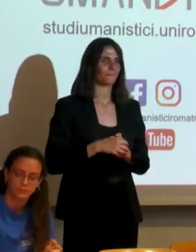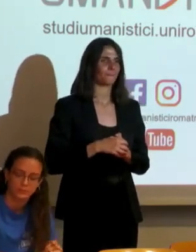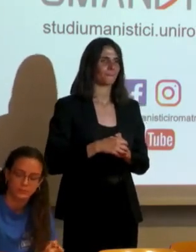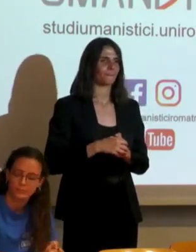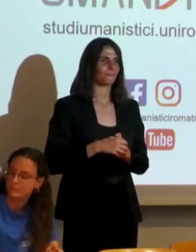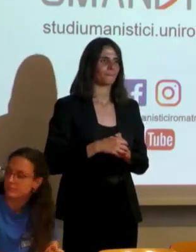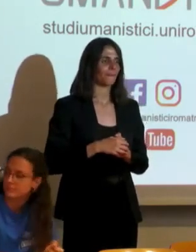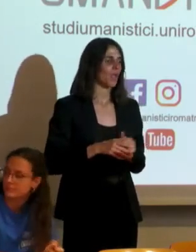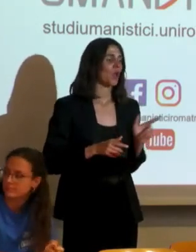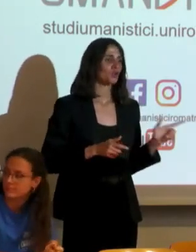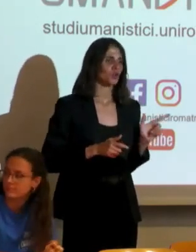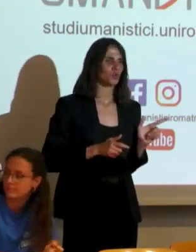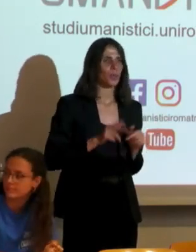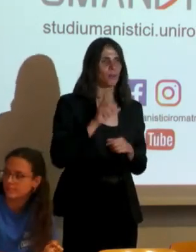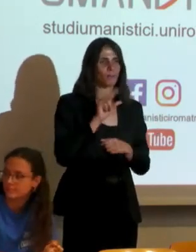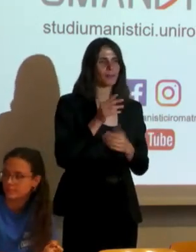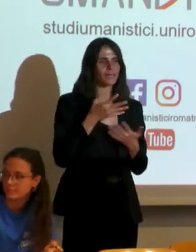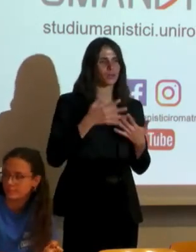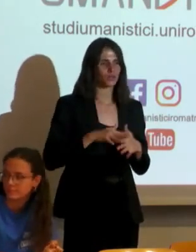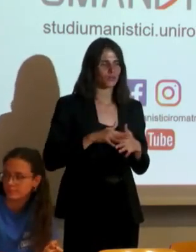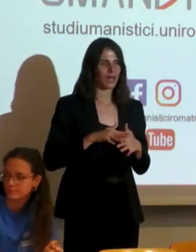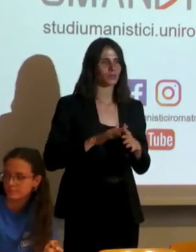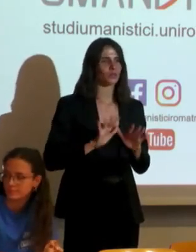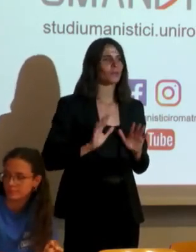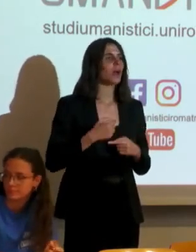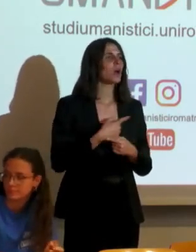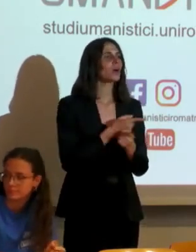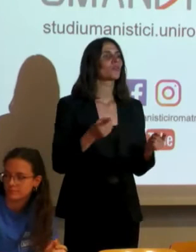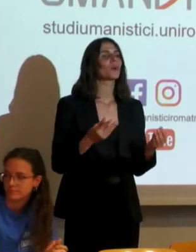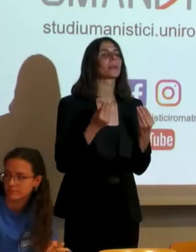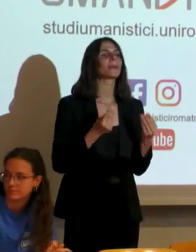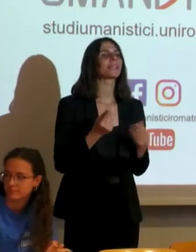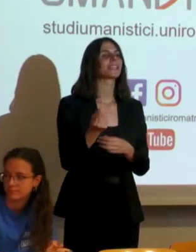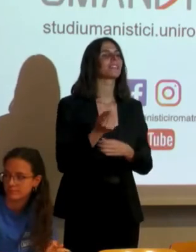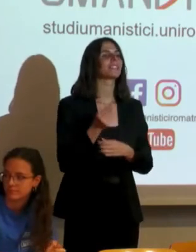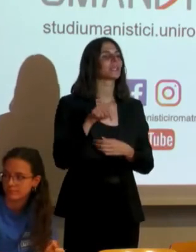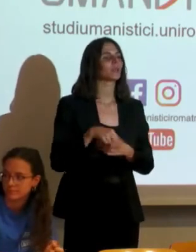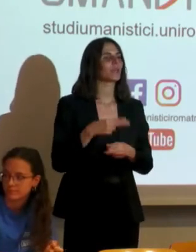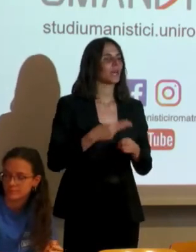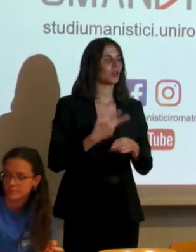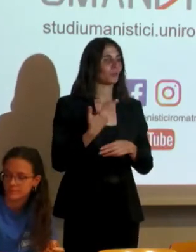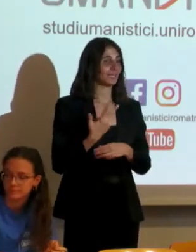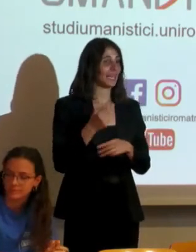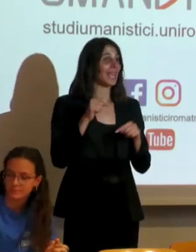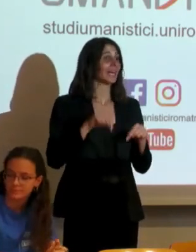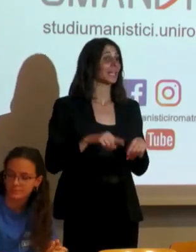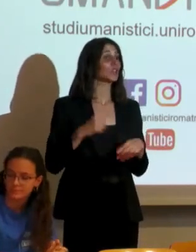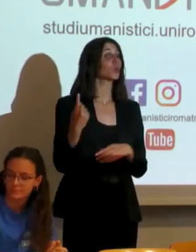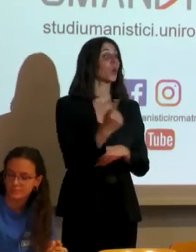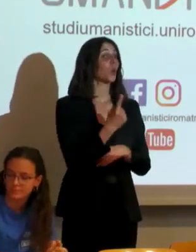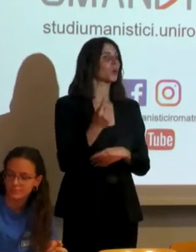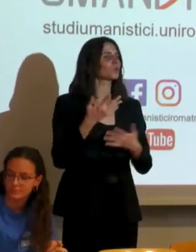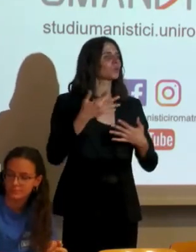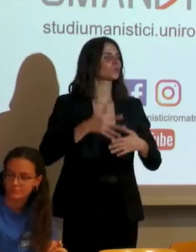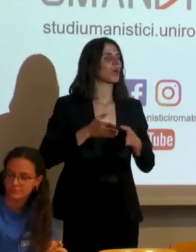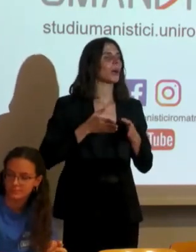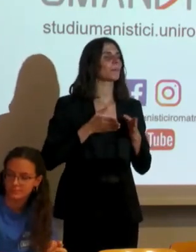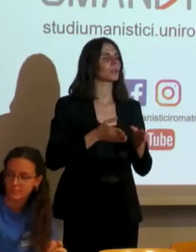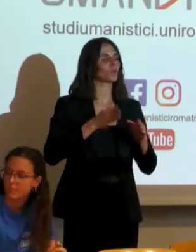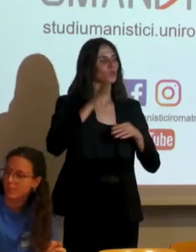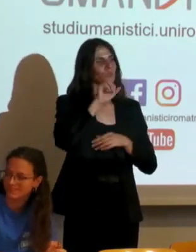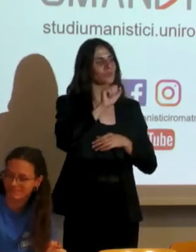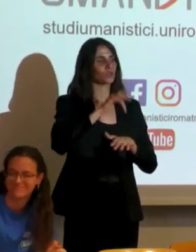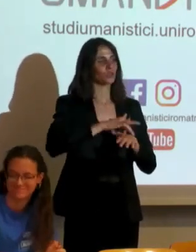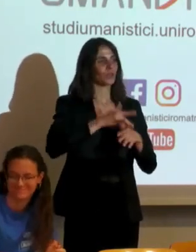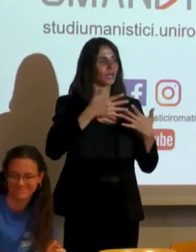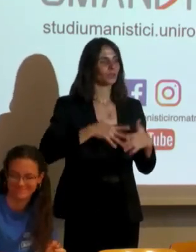Roma 3, ma forse quello che vi interessa a voi è, come dire, sapere perché ci è venuto qualcuno che ci è già venuto e che, come dire, in un certo senso speriamo abbia